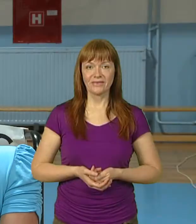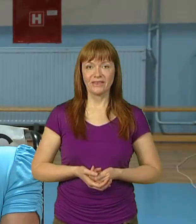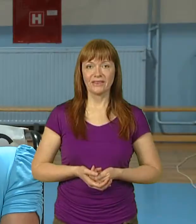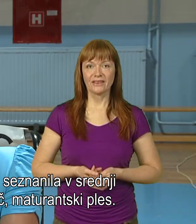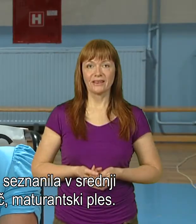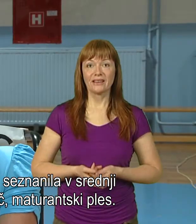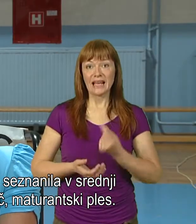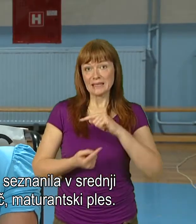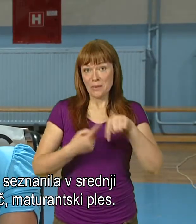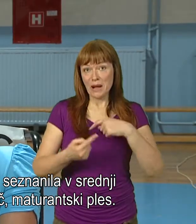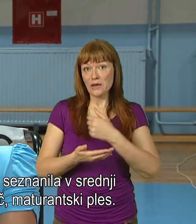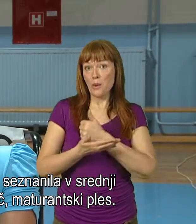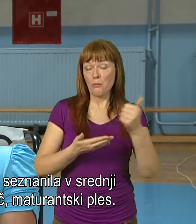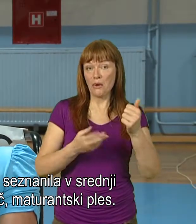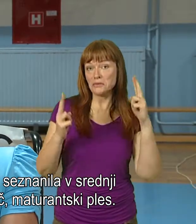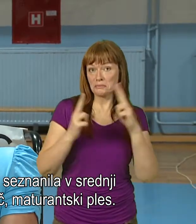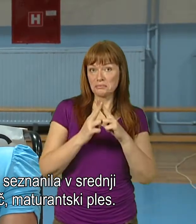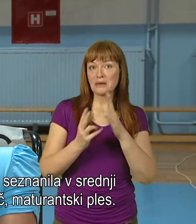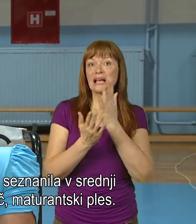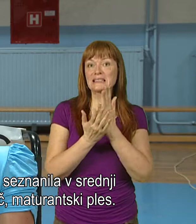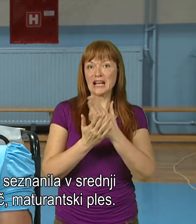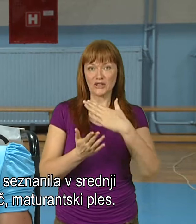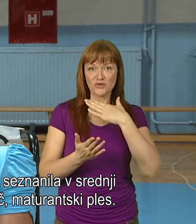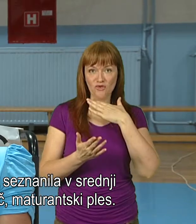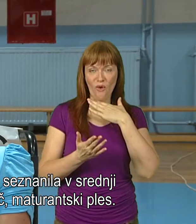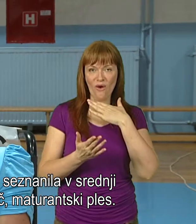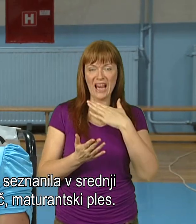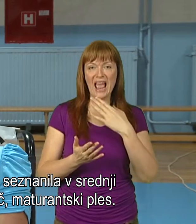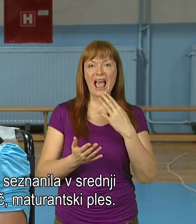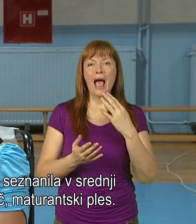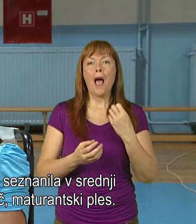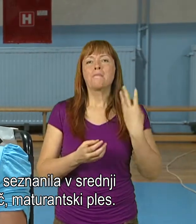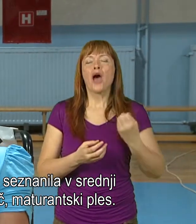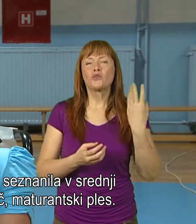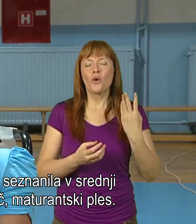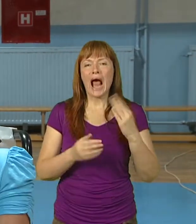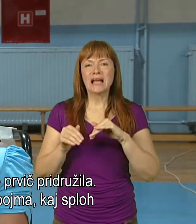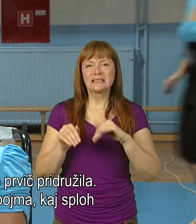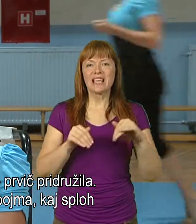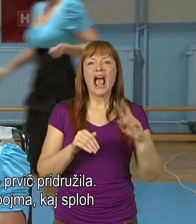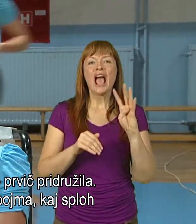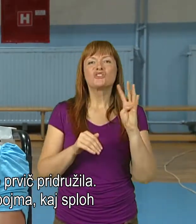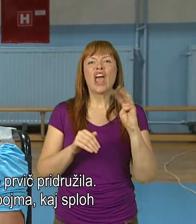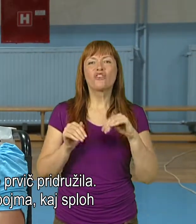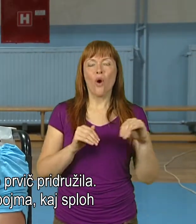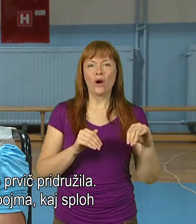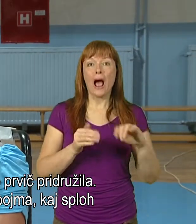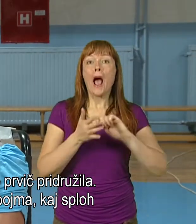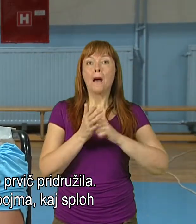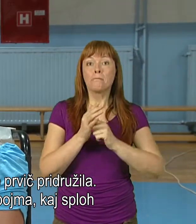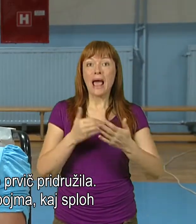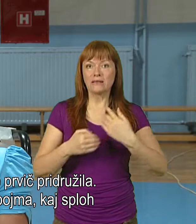S plesom sem se prvič seznanila v srednji šoli, pač četvorka, maturant je pa to, ne. In v bistvu takrat je Petra pri nas